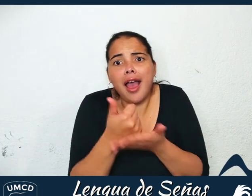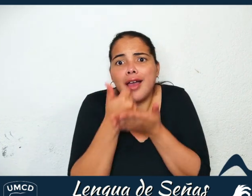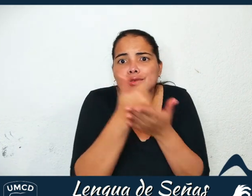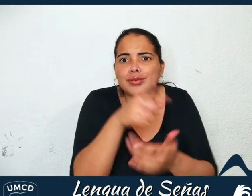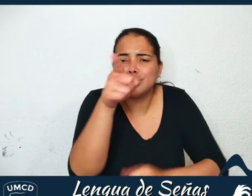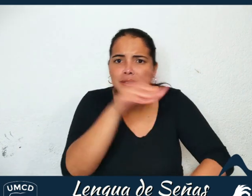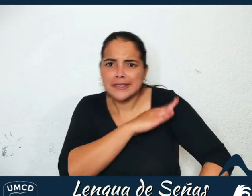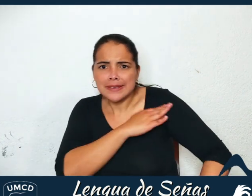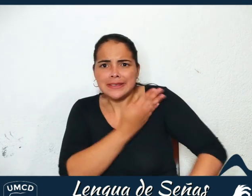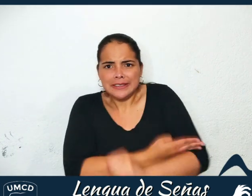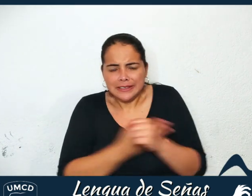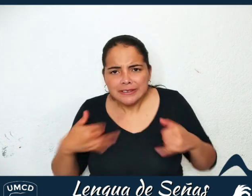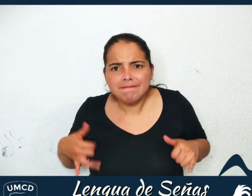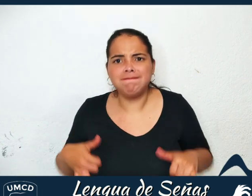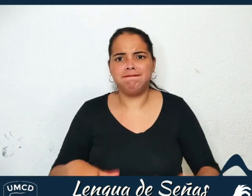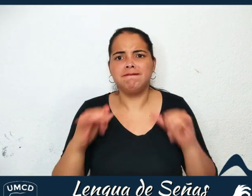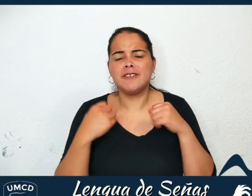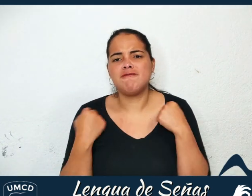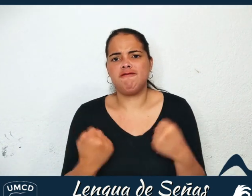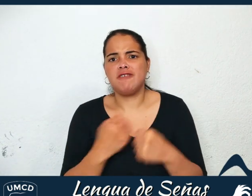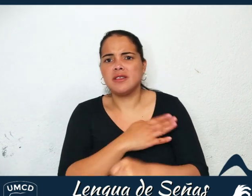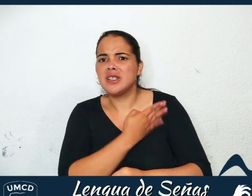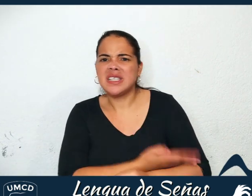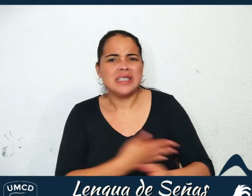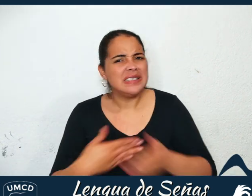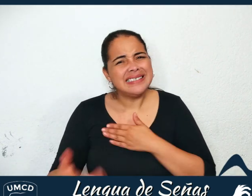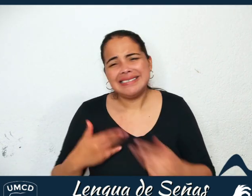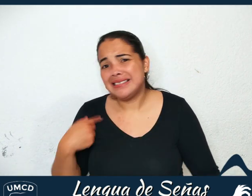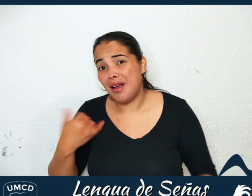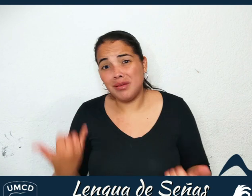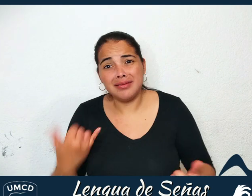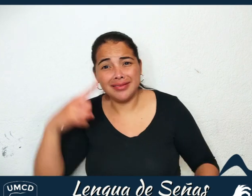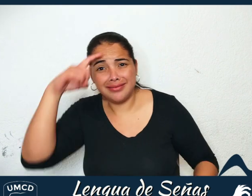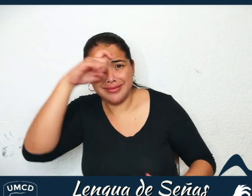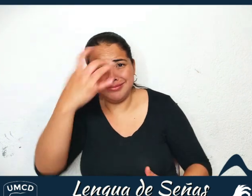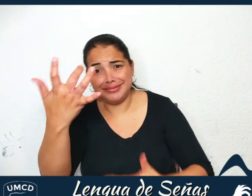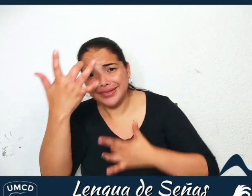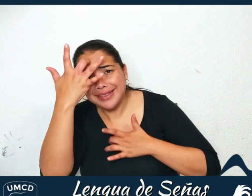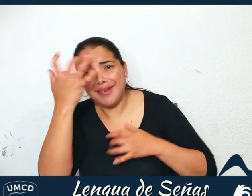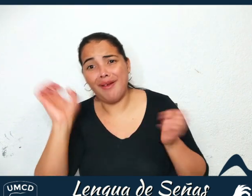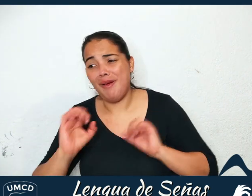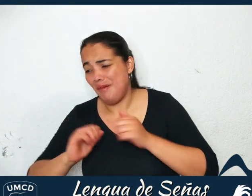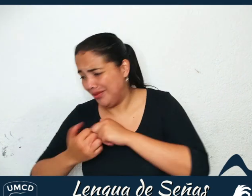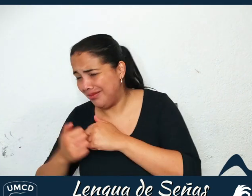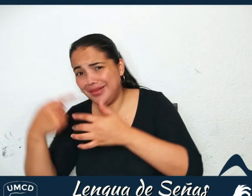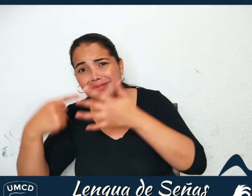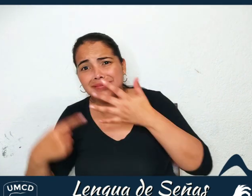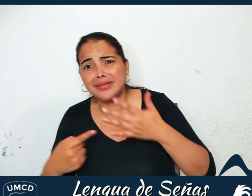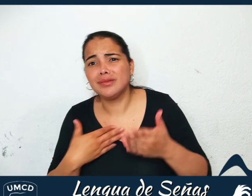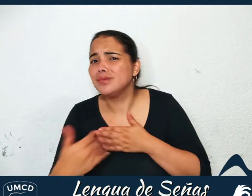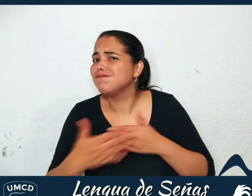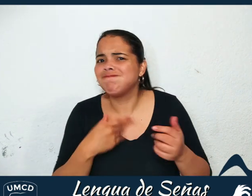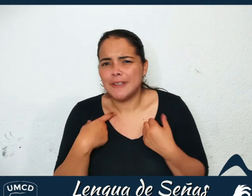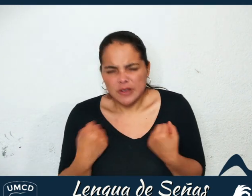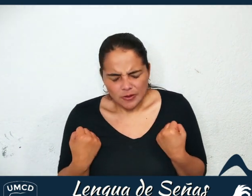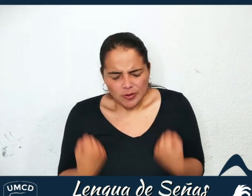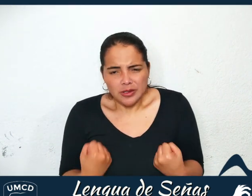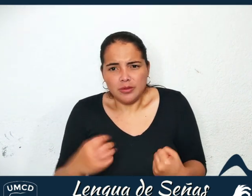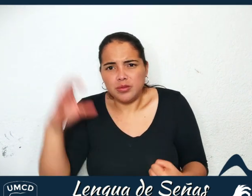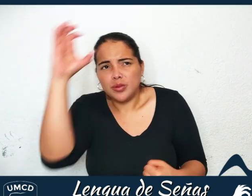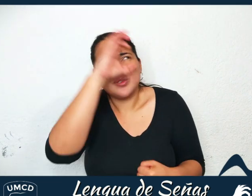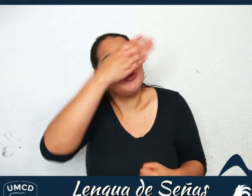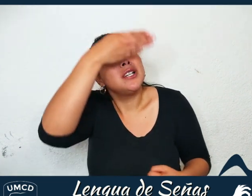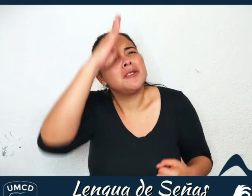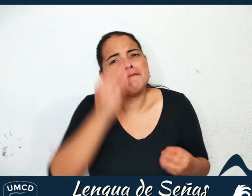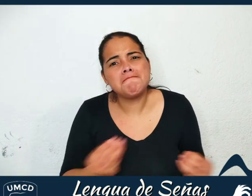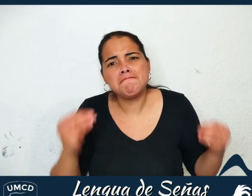nos ayudará a salir adelante en victoria, aun por más horrenda que sea la tribulación. El mismo Pablo en